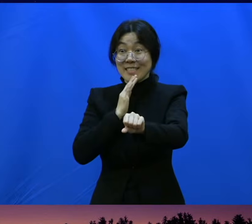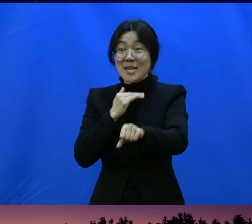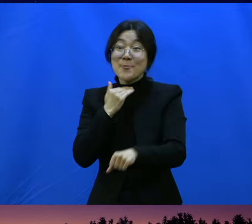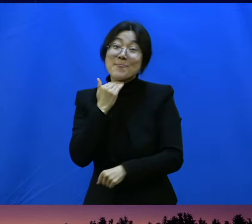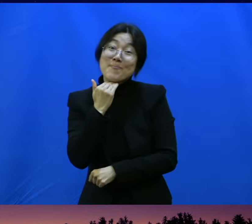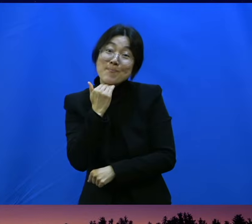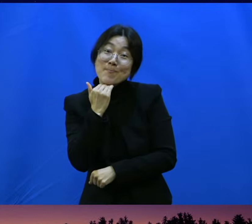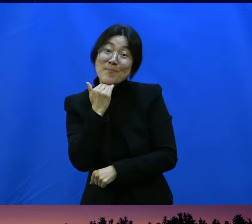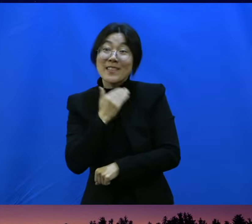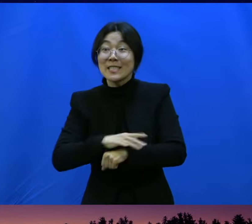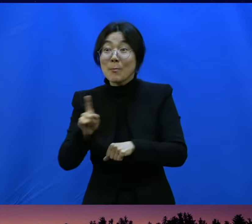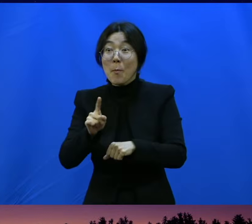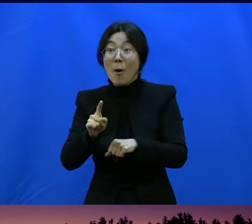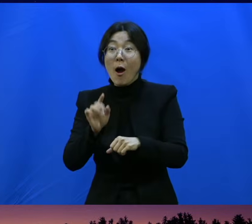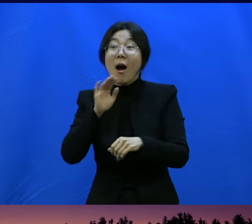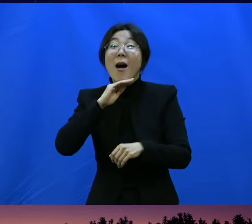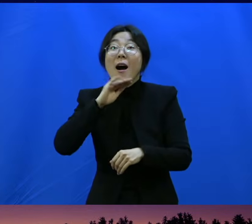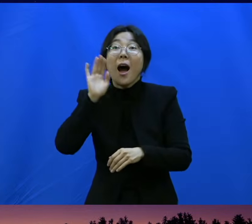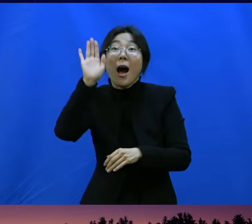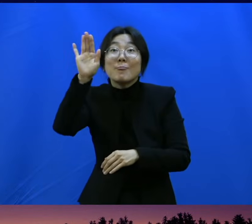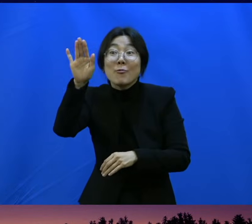오늘 다윗의 삶에